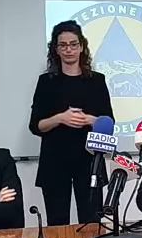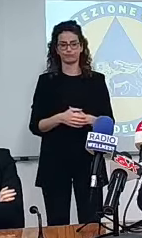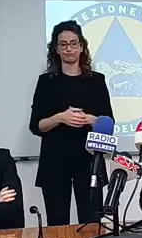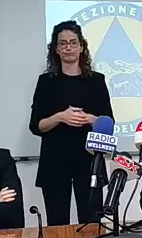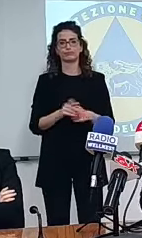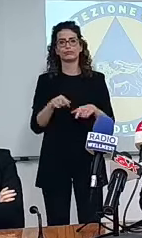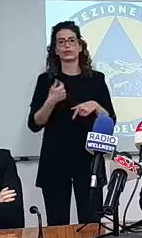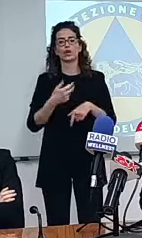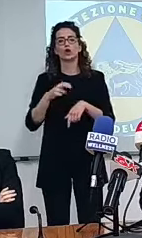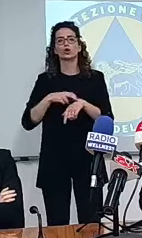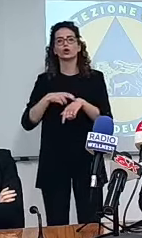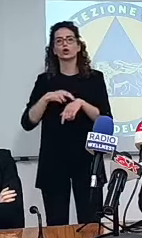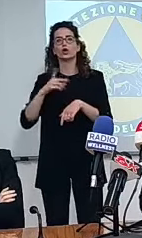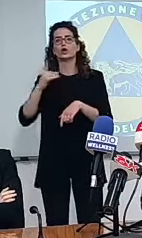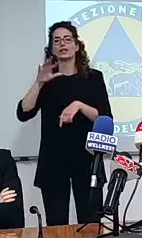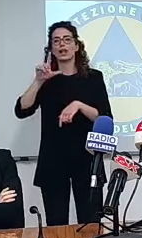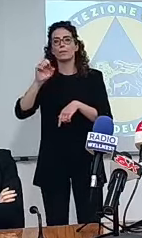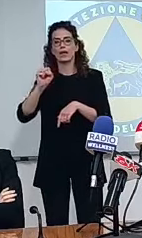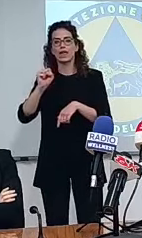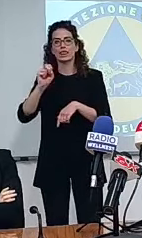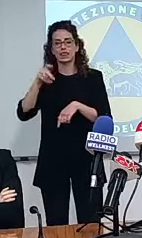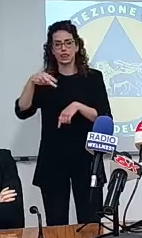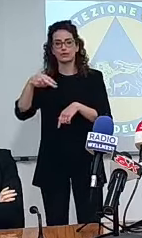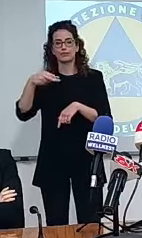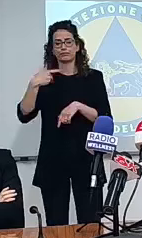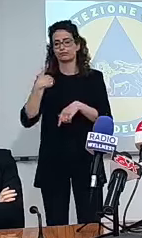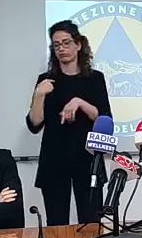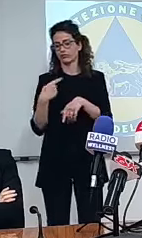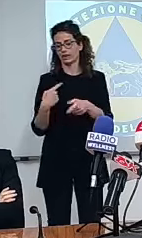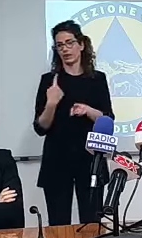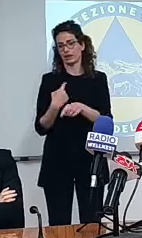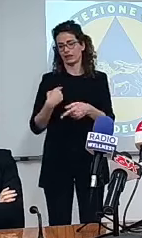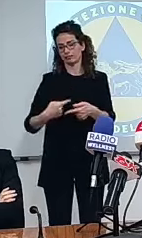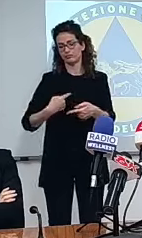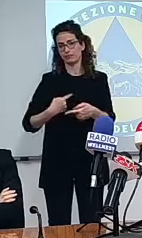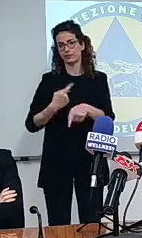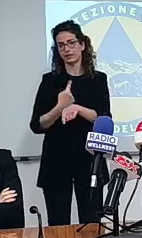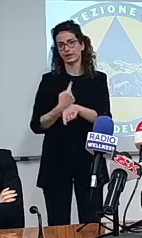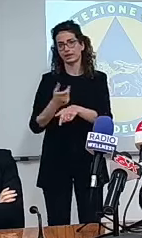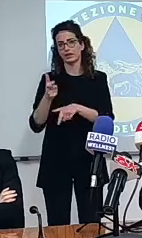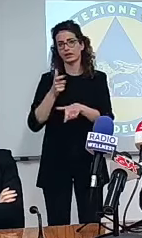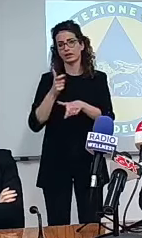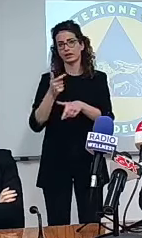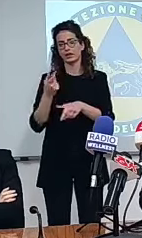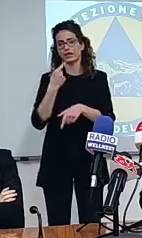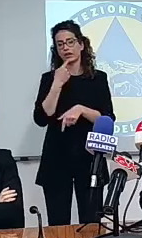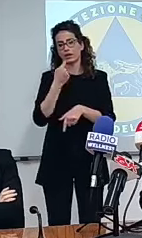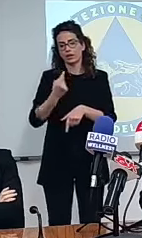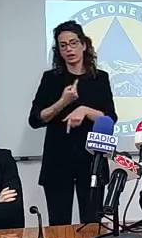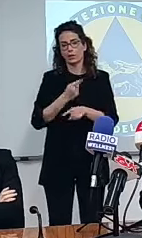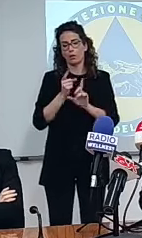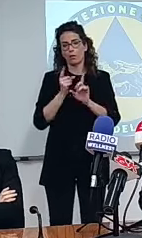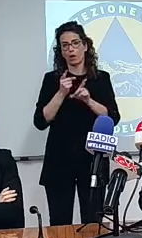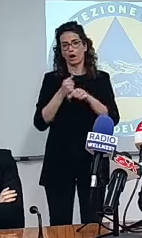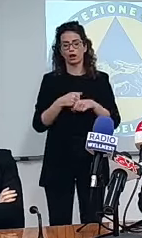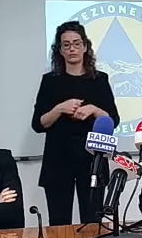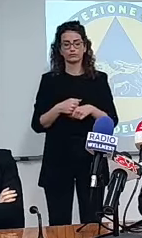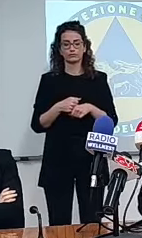il dottor Dalben vi darà comunicazione nelle prossime ore del fatto che siamo partiti